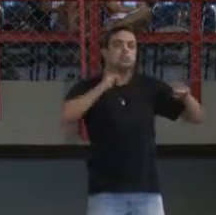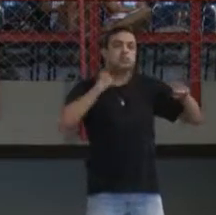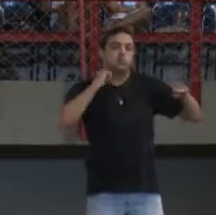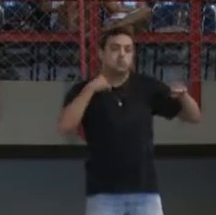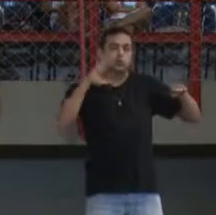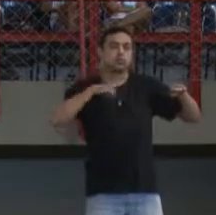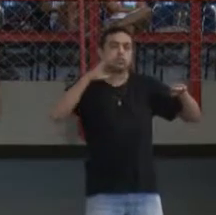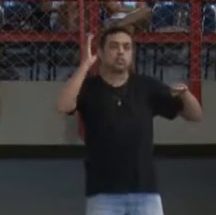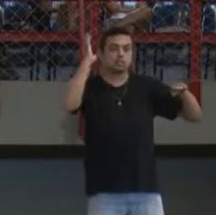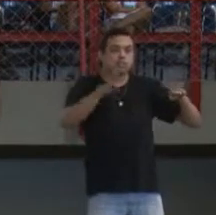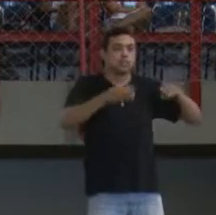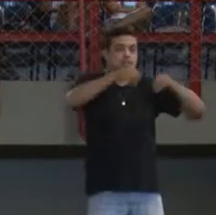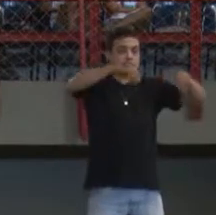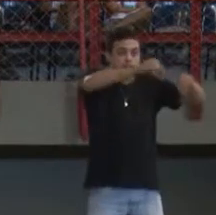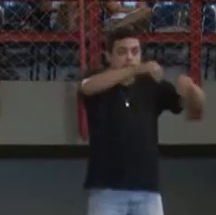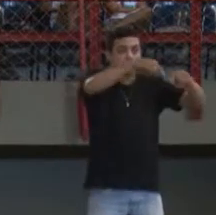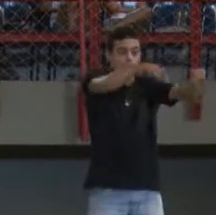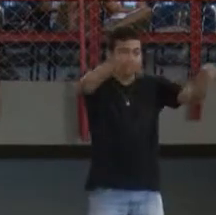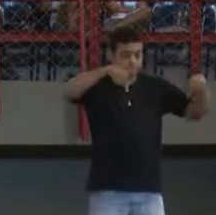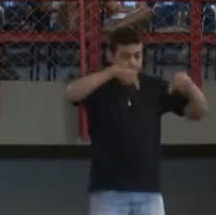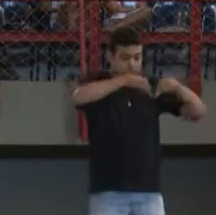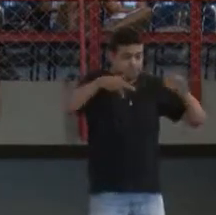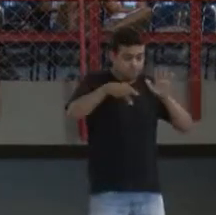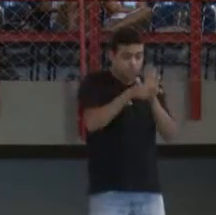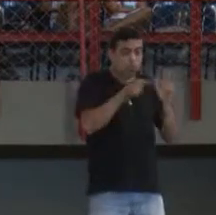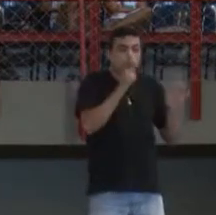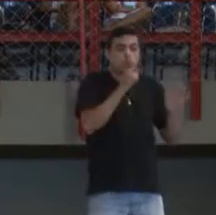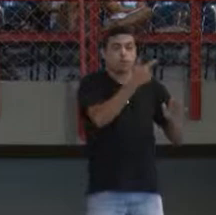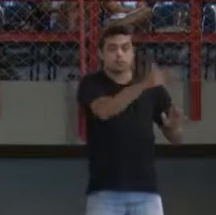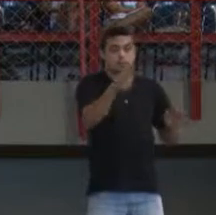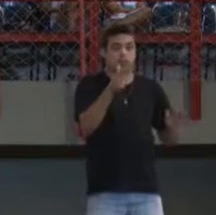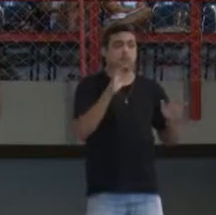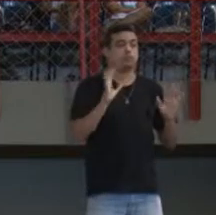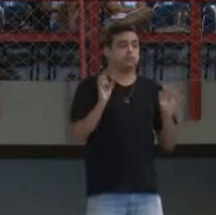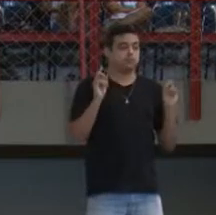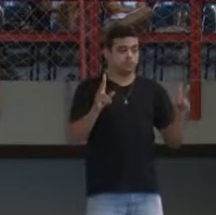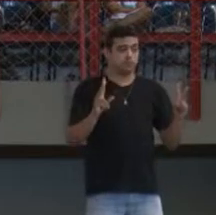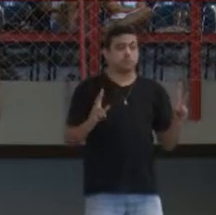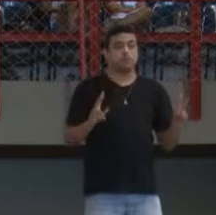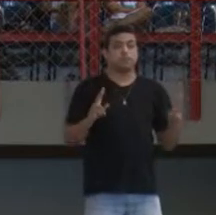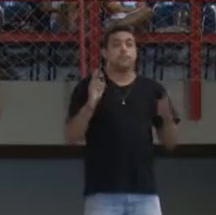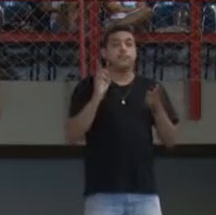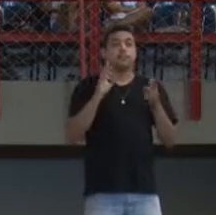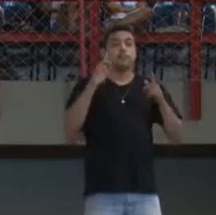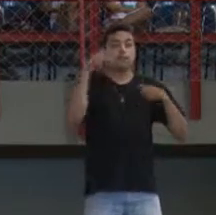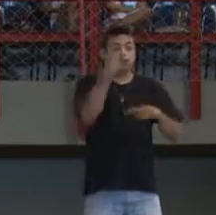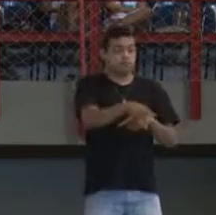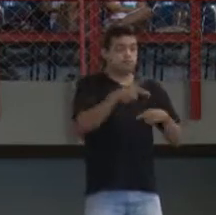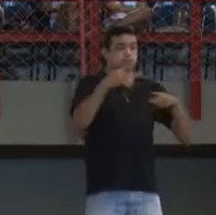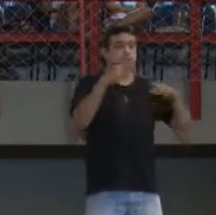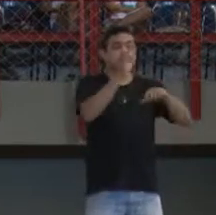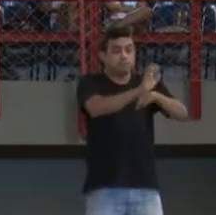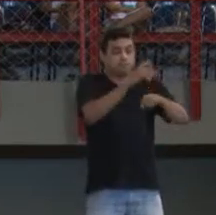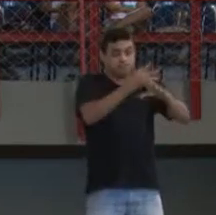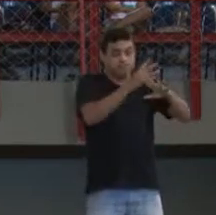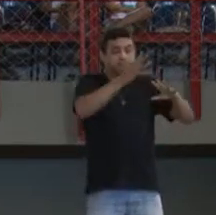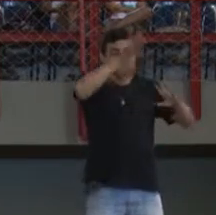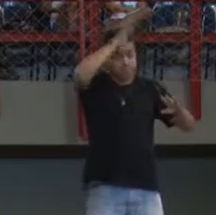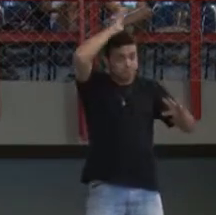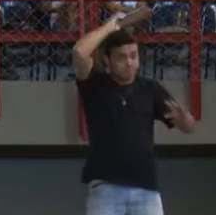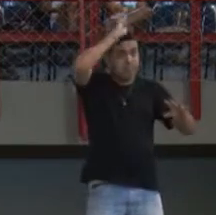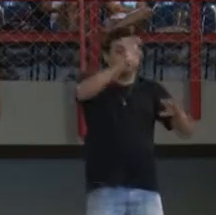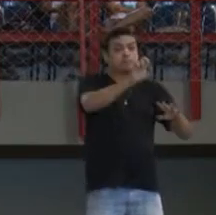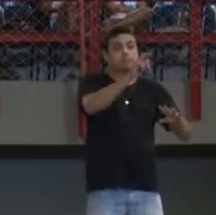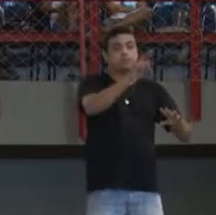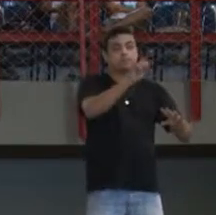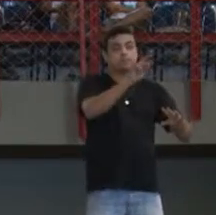nas dobrinhas, mas terra mesmo, propriedade de terra, ele não tem, tá? Isso é Esparta. Uma diarquia